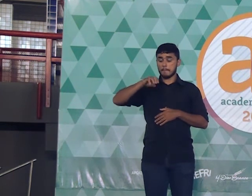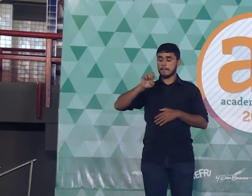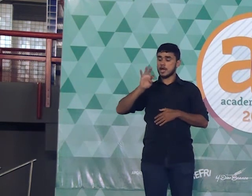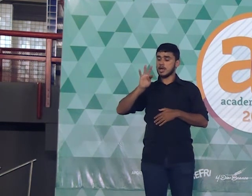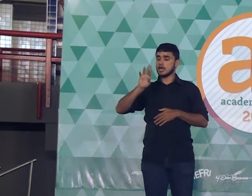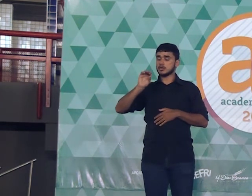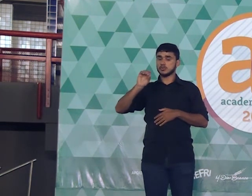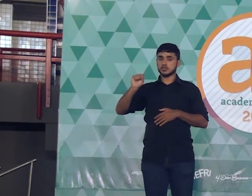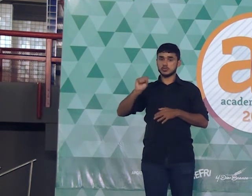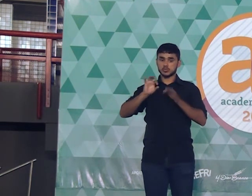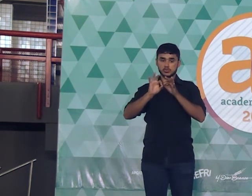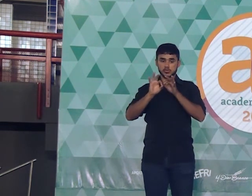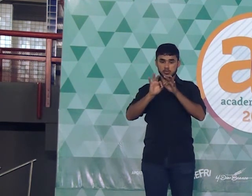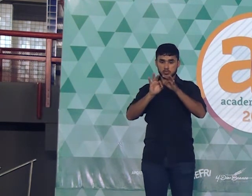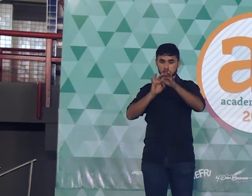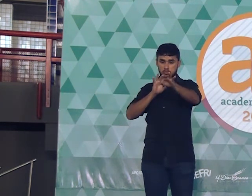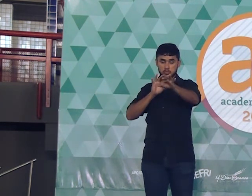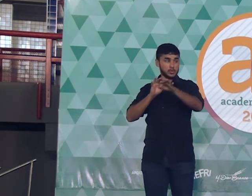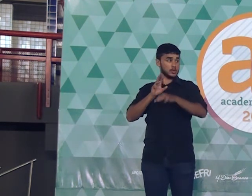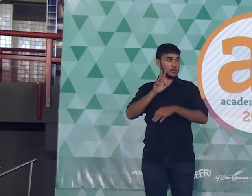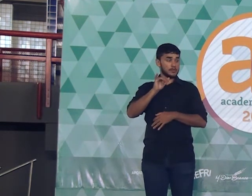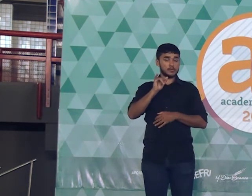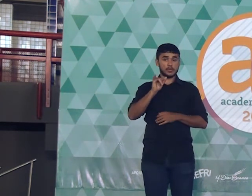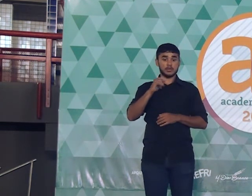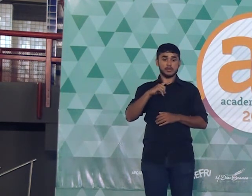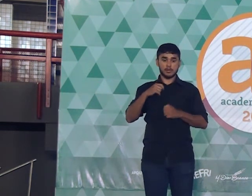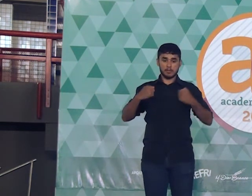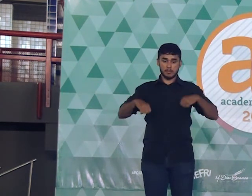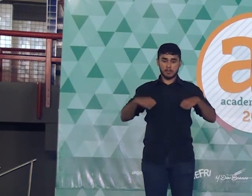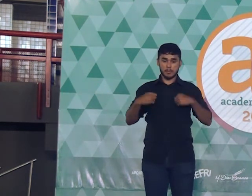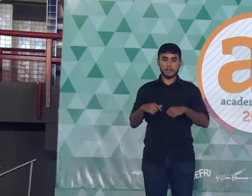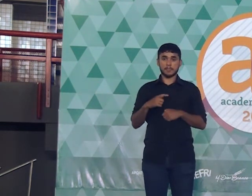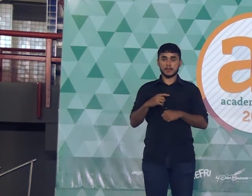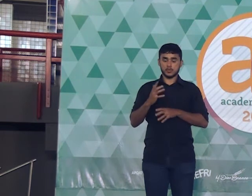acelerar. Sobra para mim então